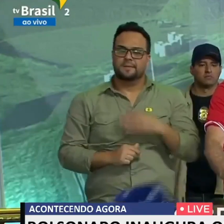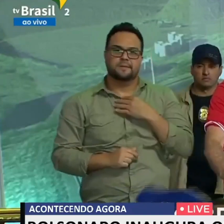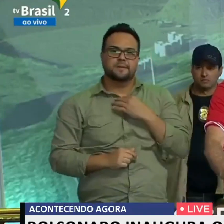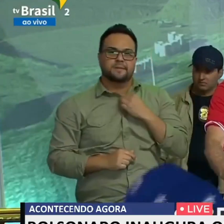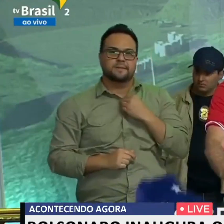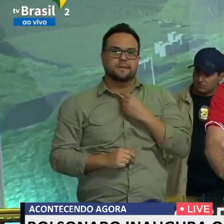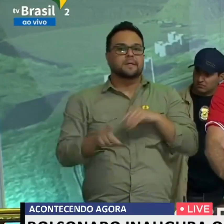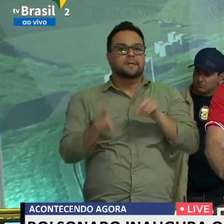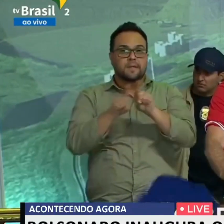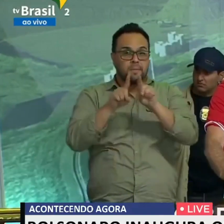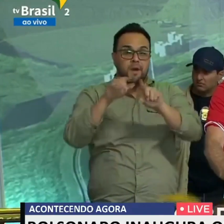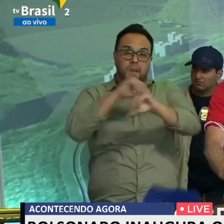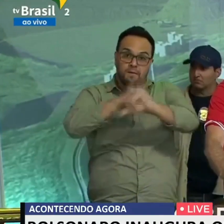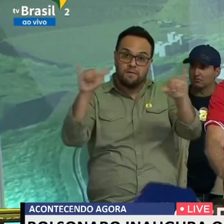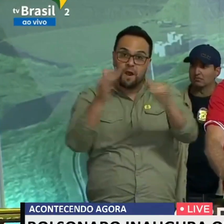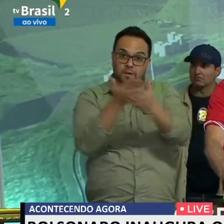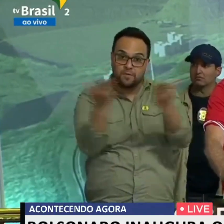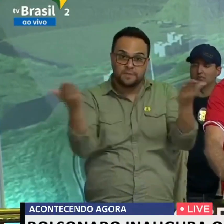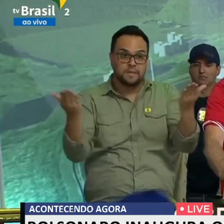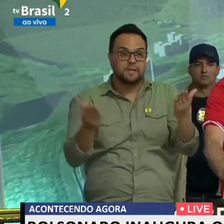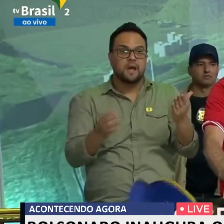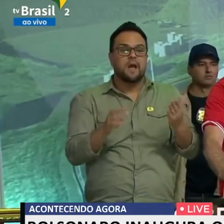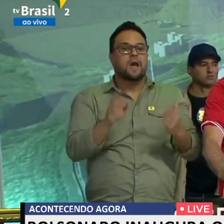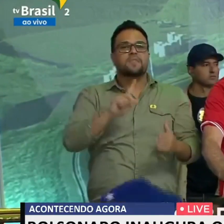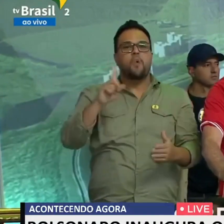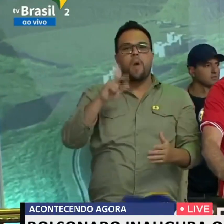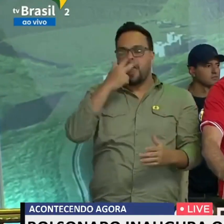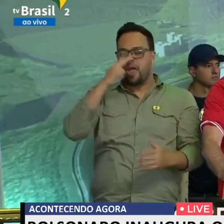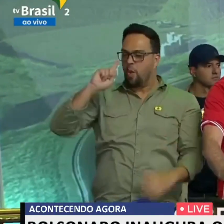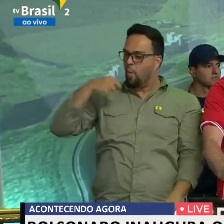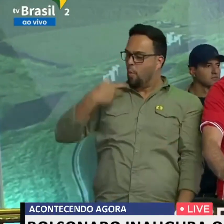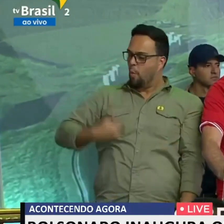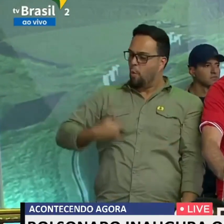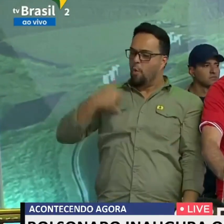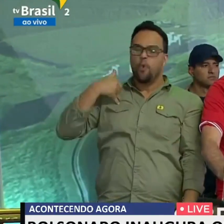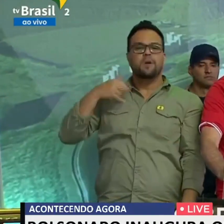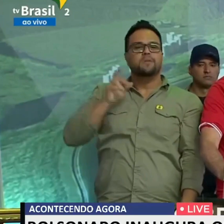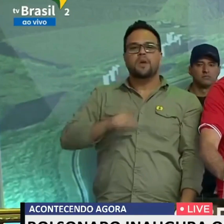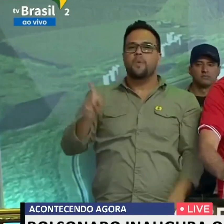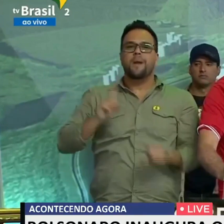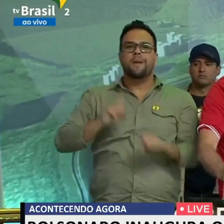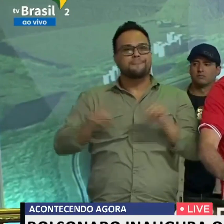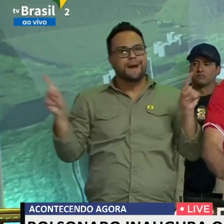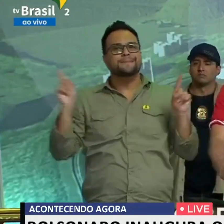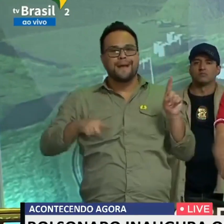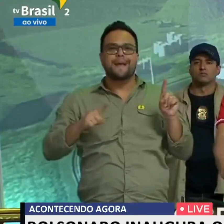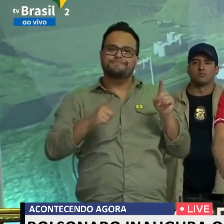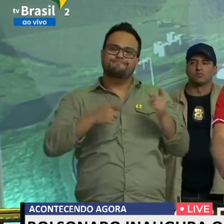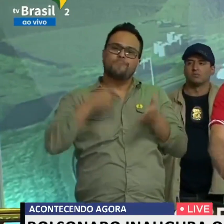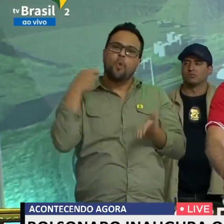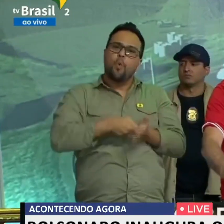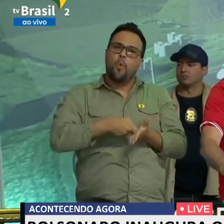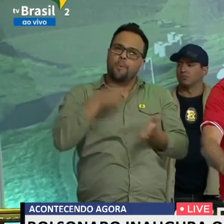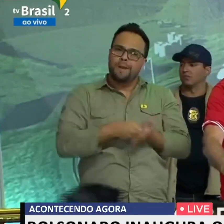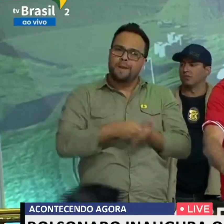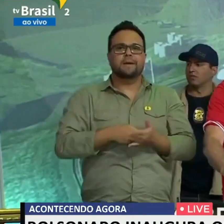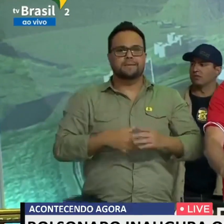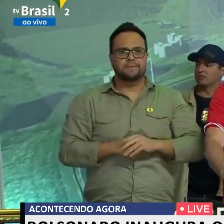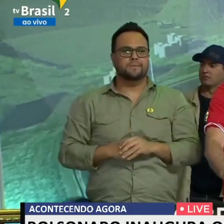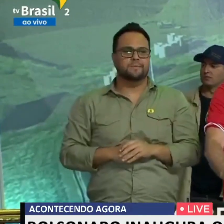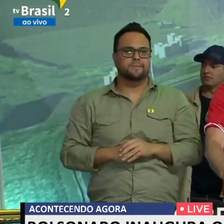Digo a vocês que isso não é virtude, isso é obrigação.